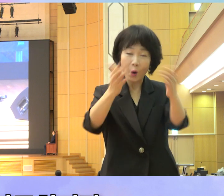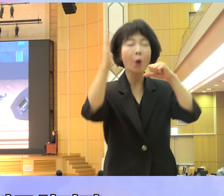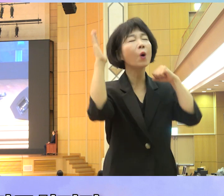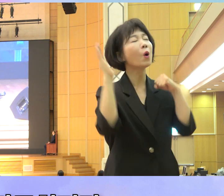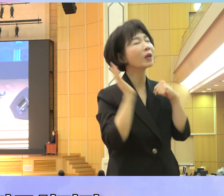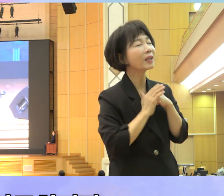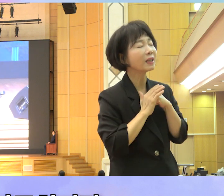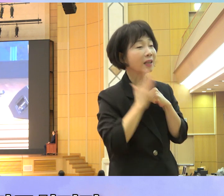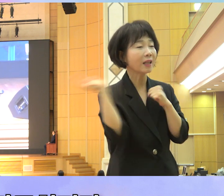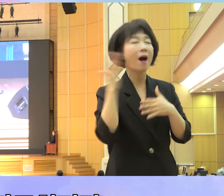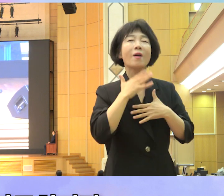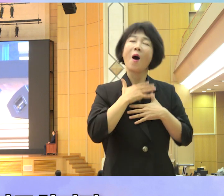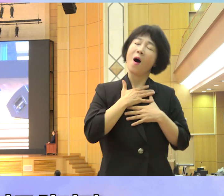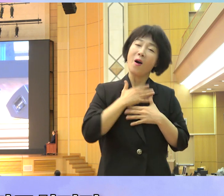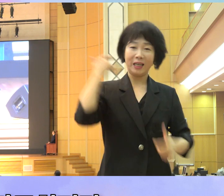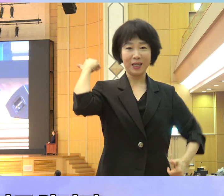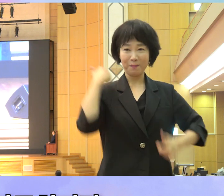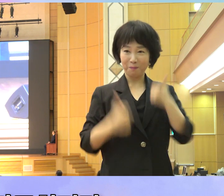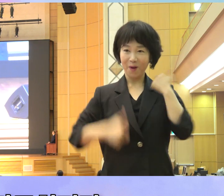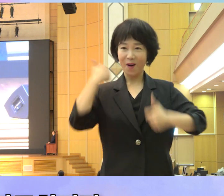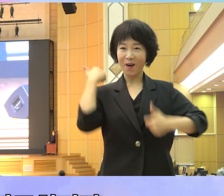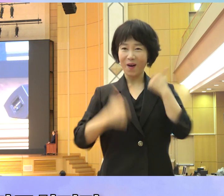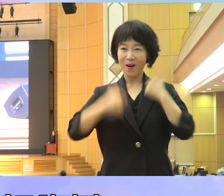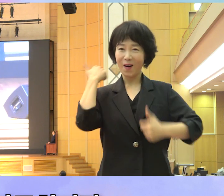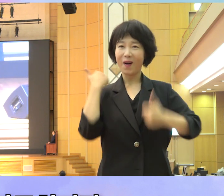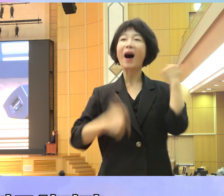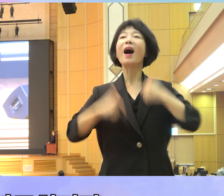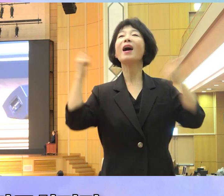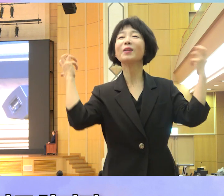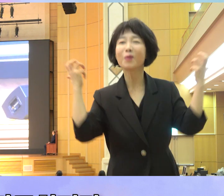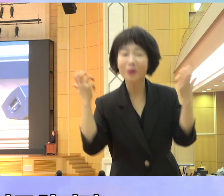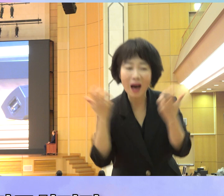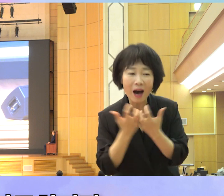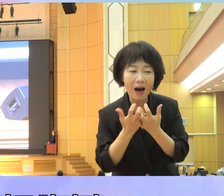내가 너로 인하여